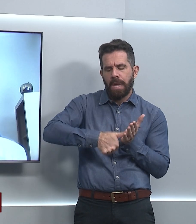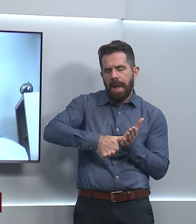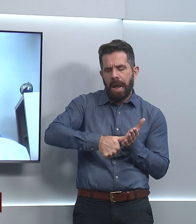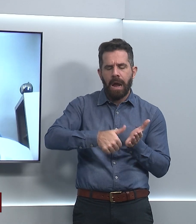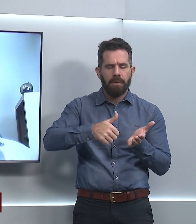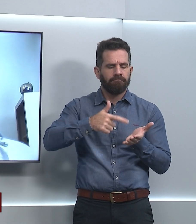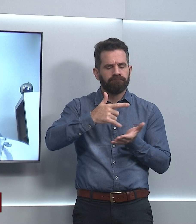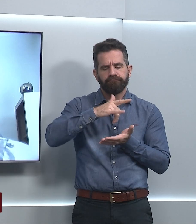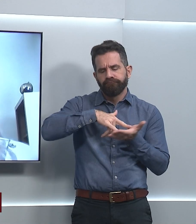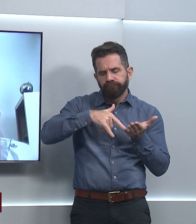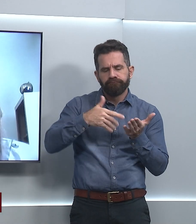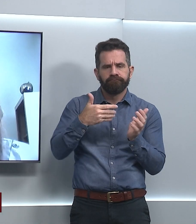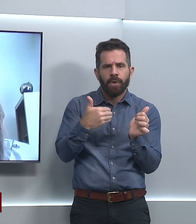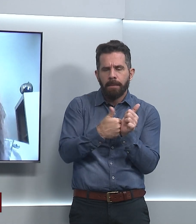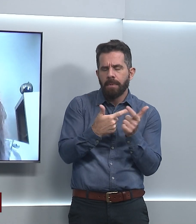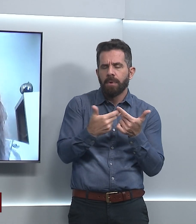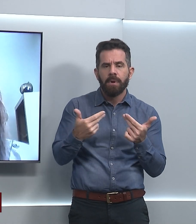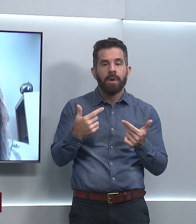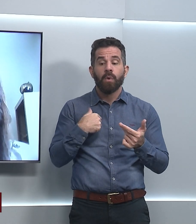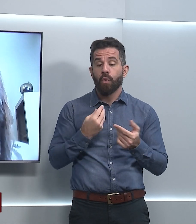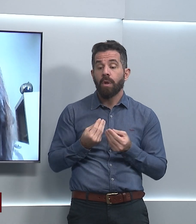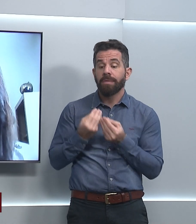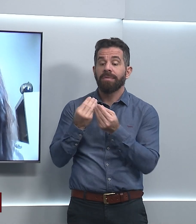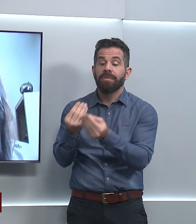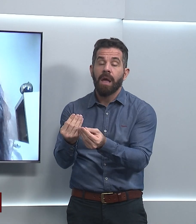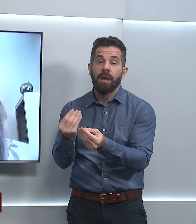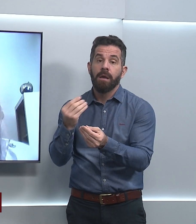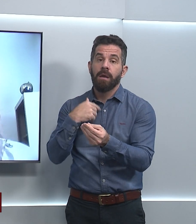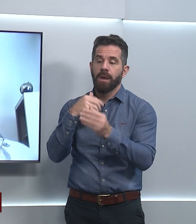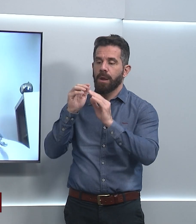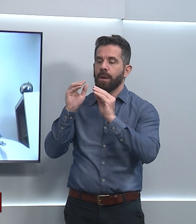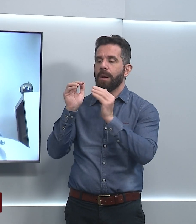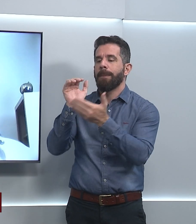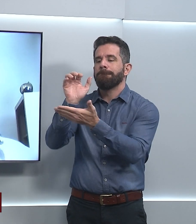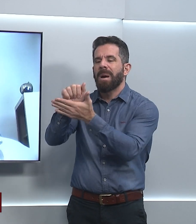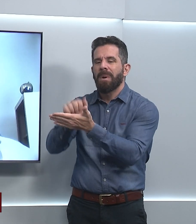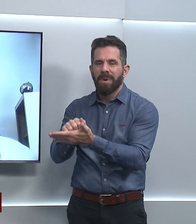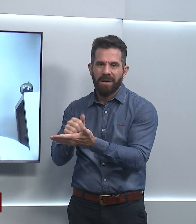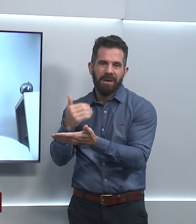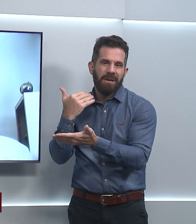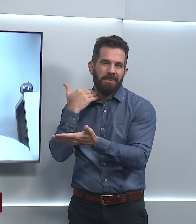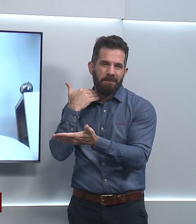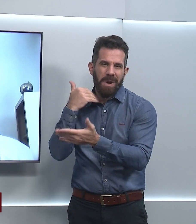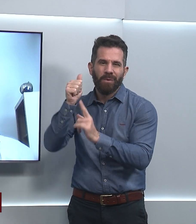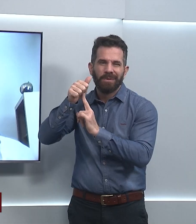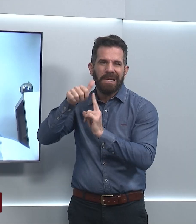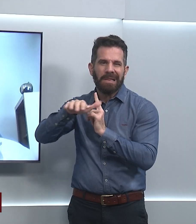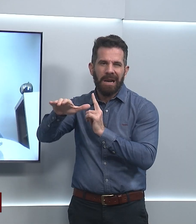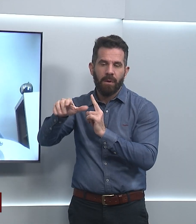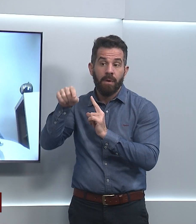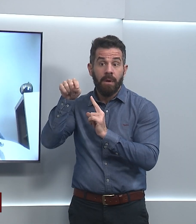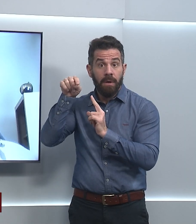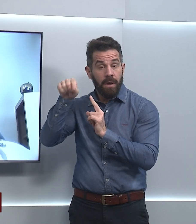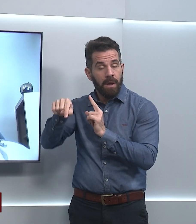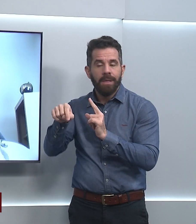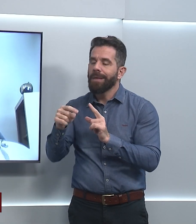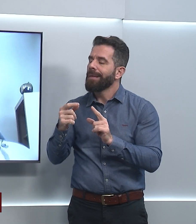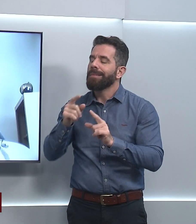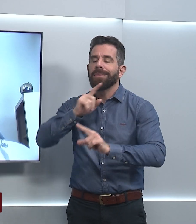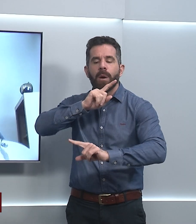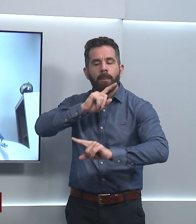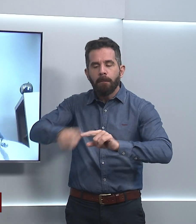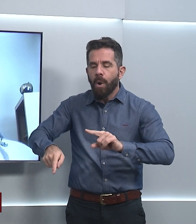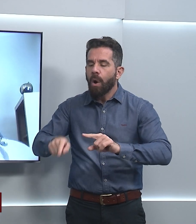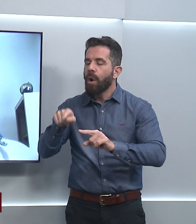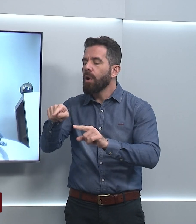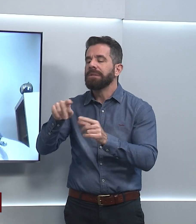Banco Central que você não deixa os seus dados abertos para abertura de qualquer conta ou de qualquer